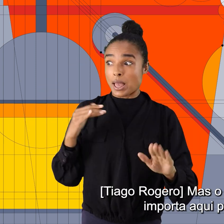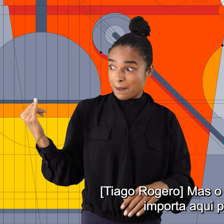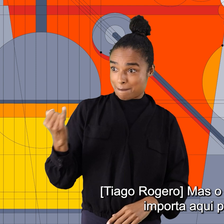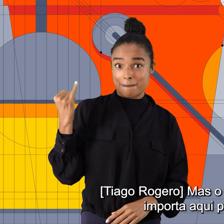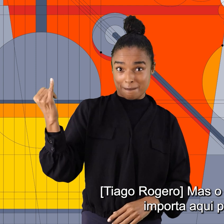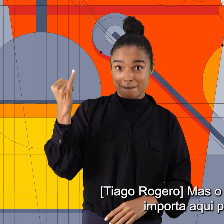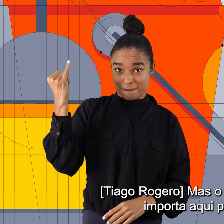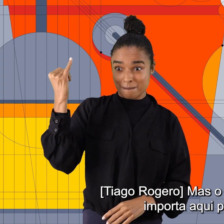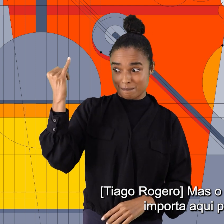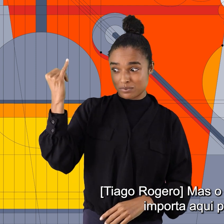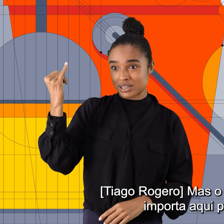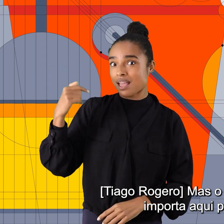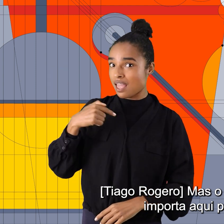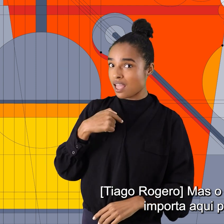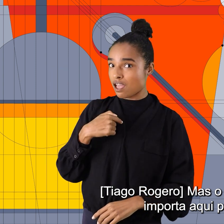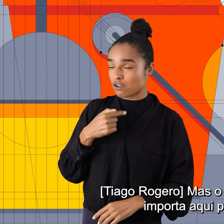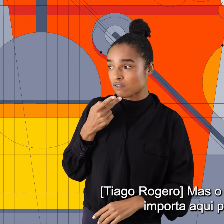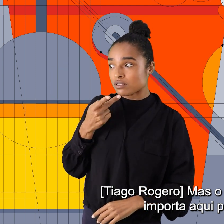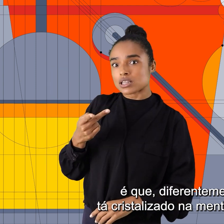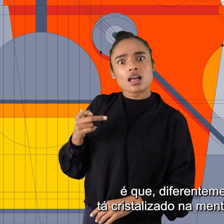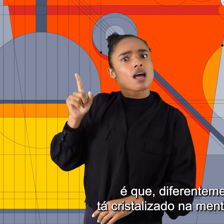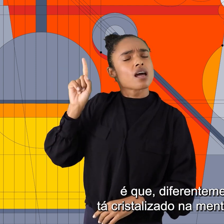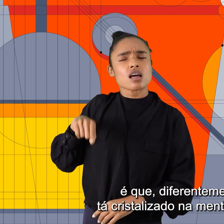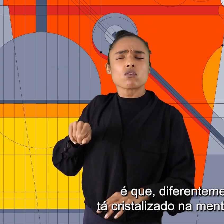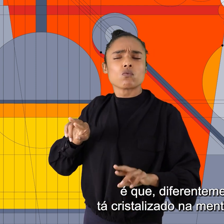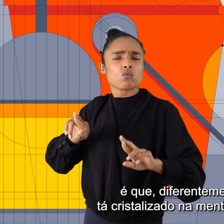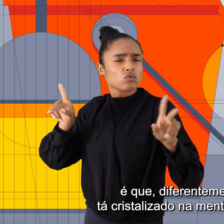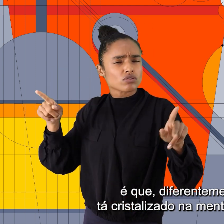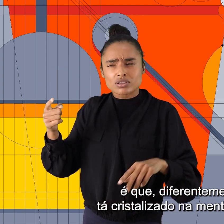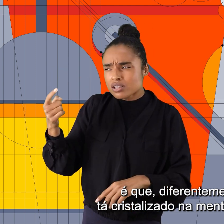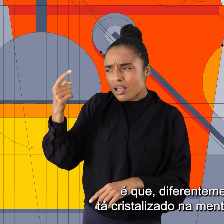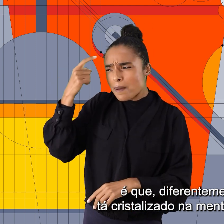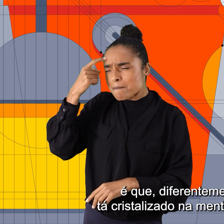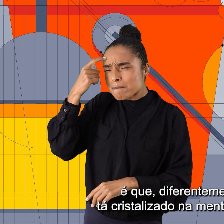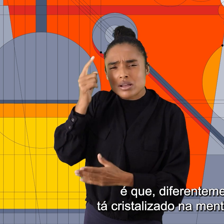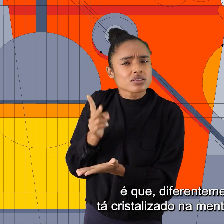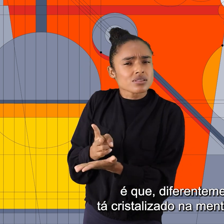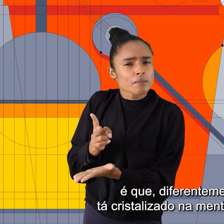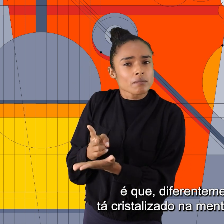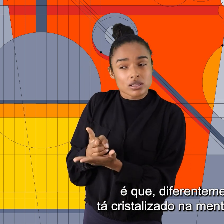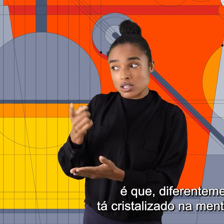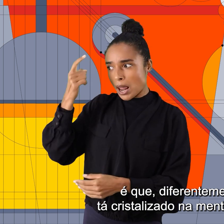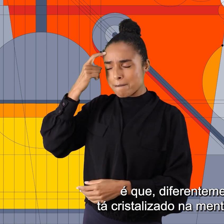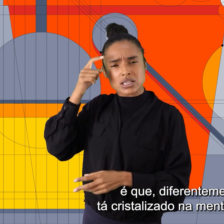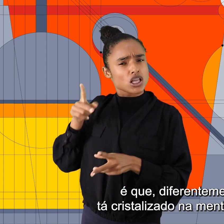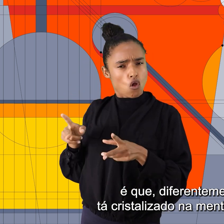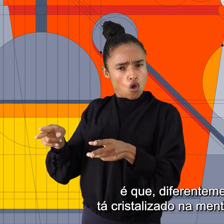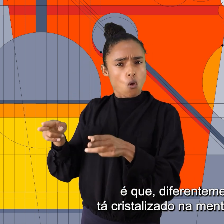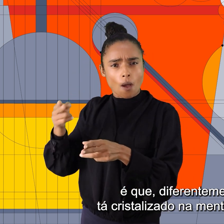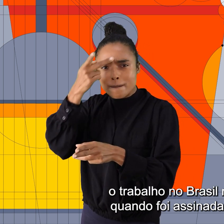Mas o que realmente importa aqui para mim é que, diferentemente do que está cristalizado na mente das